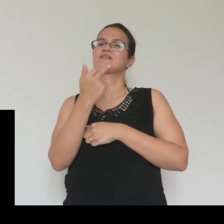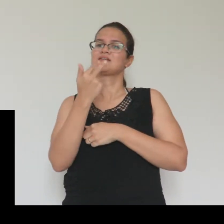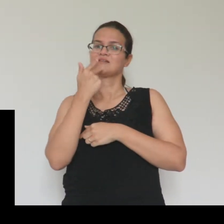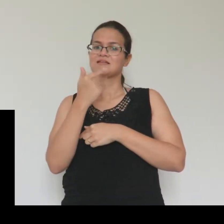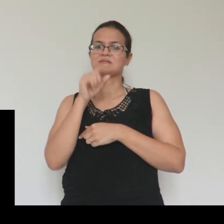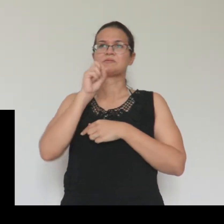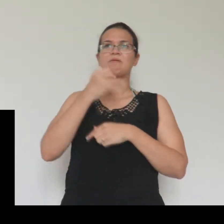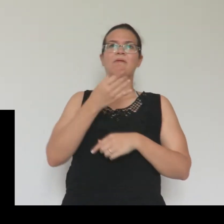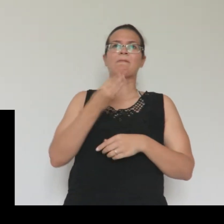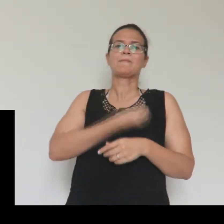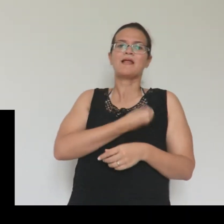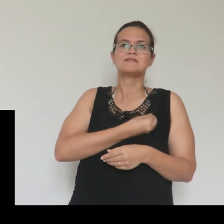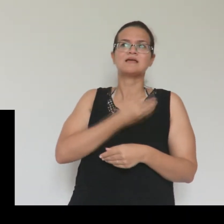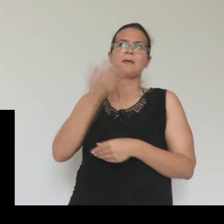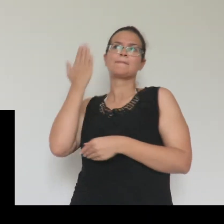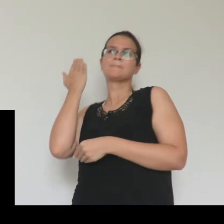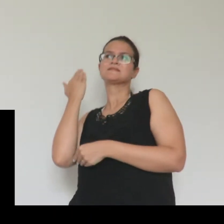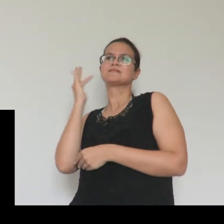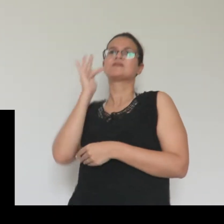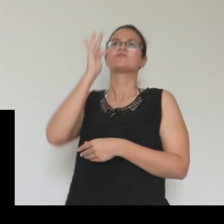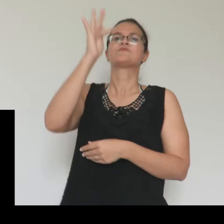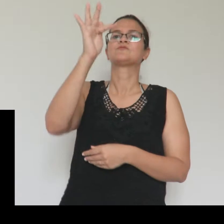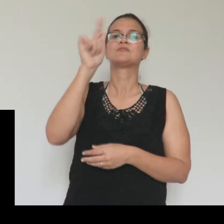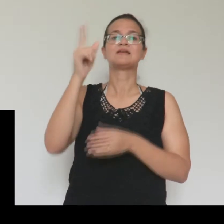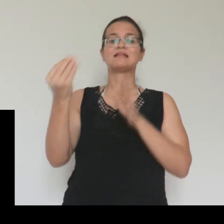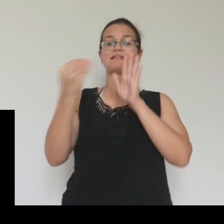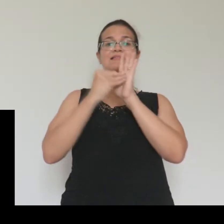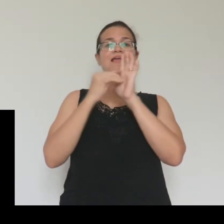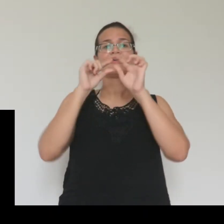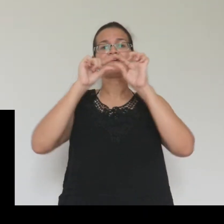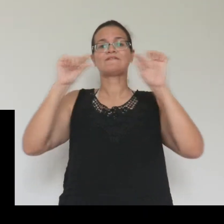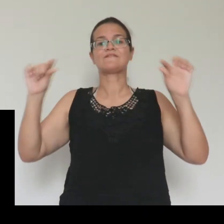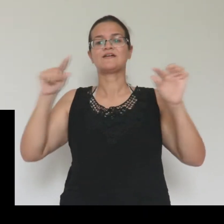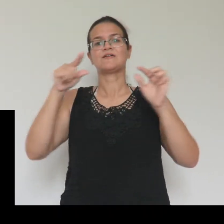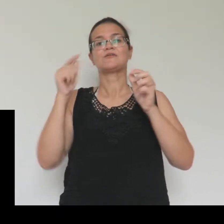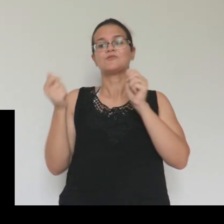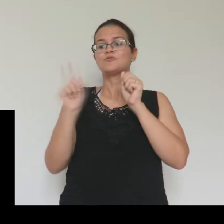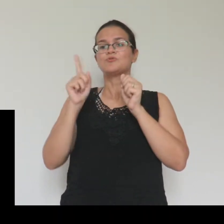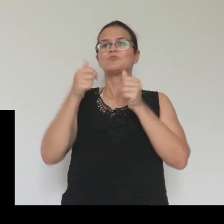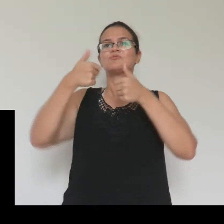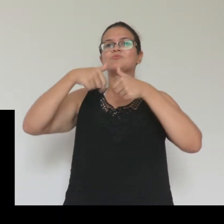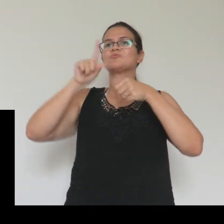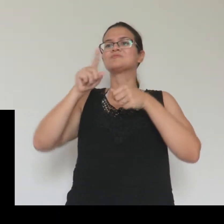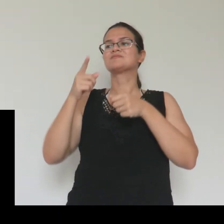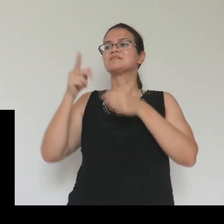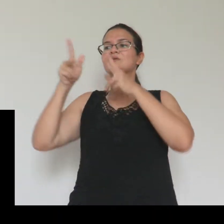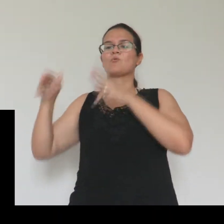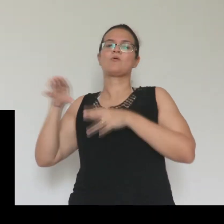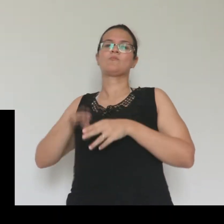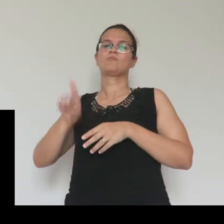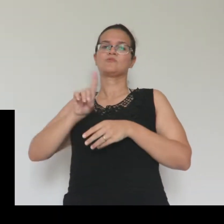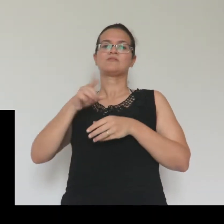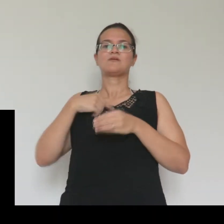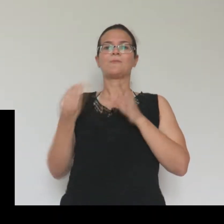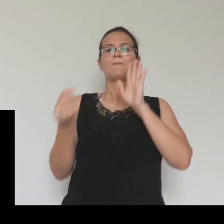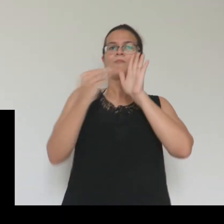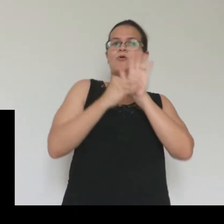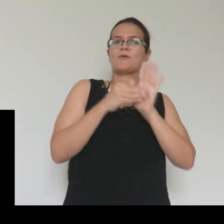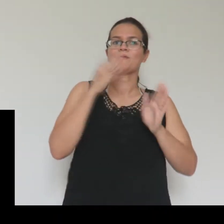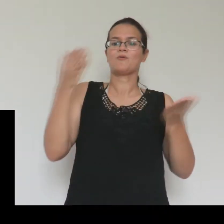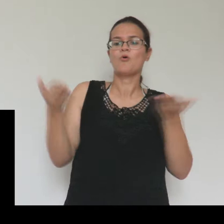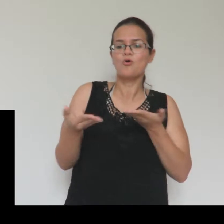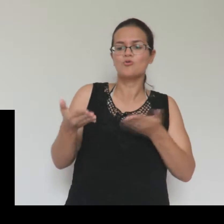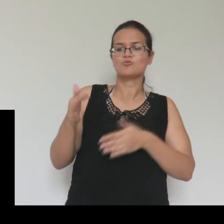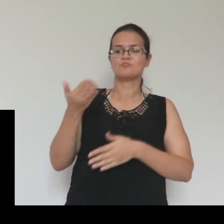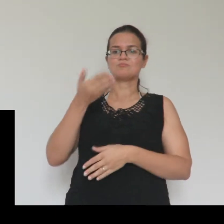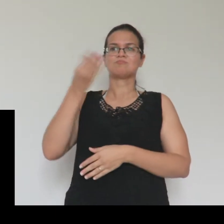isso é descrito assim dentro da frase, então não se conjuga o verbo. Então ela mais se assemelha à língua